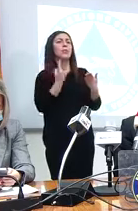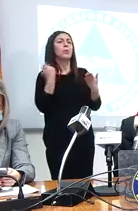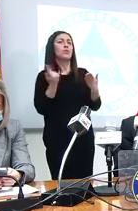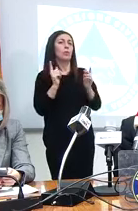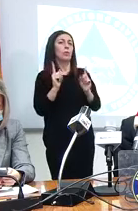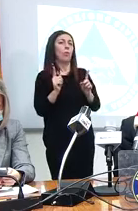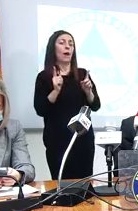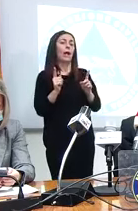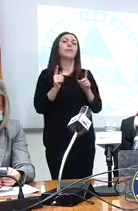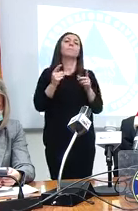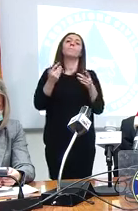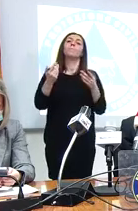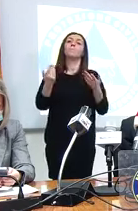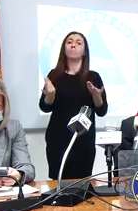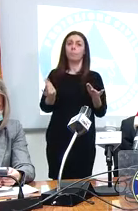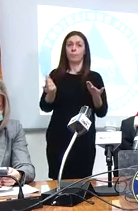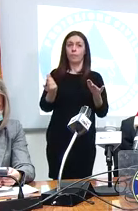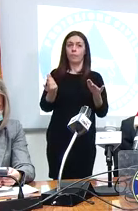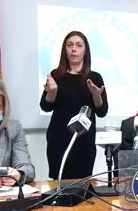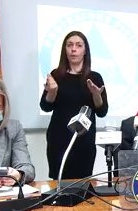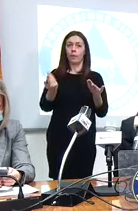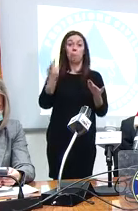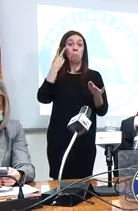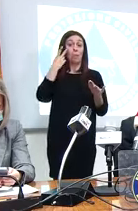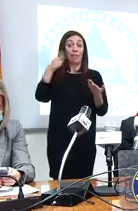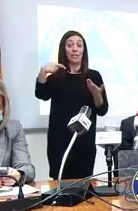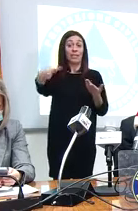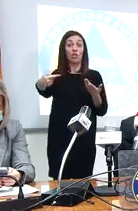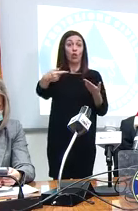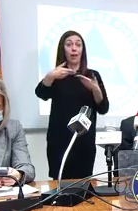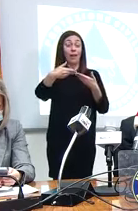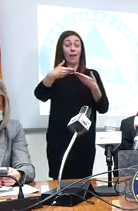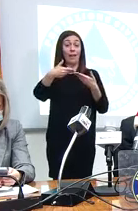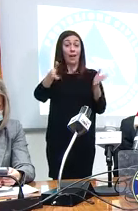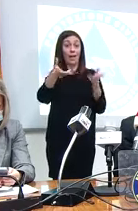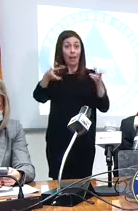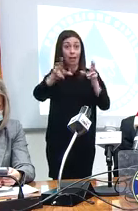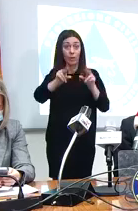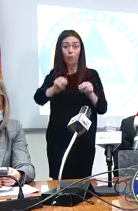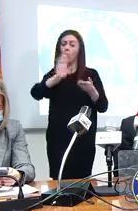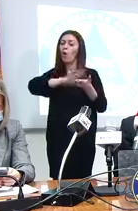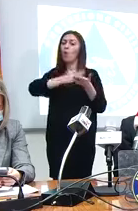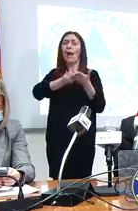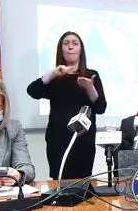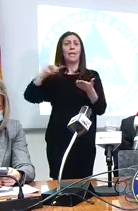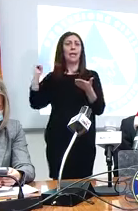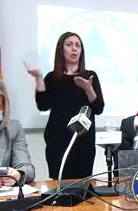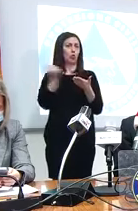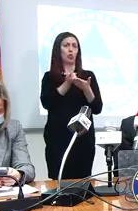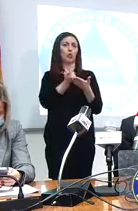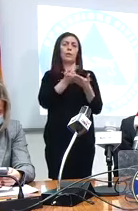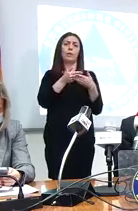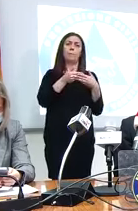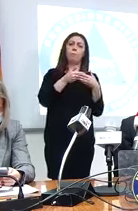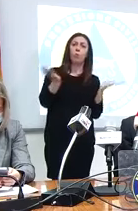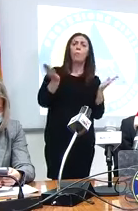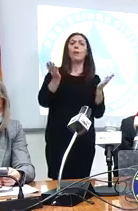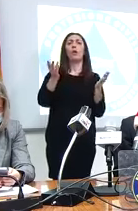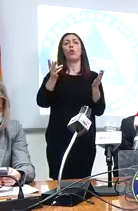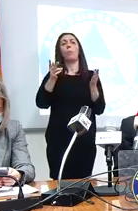Allora, la disponibilità, la previsione di riapertura è per tutti, pubblico, privato, privato